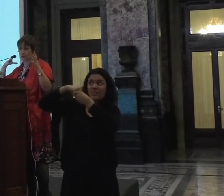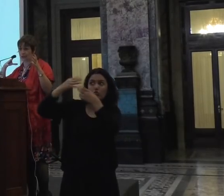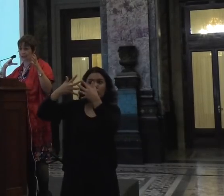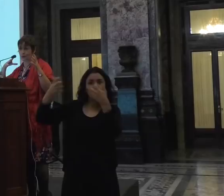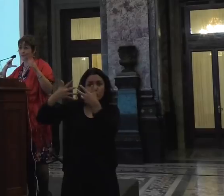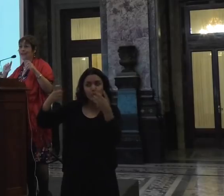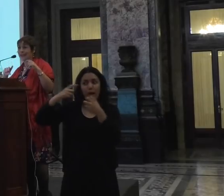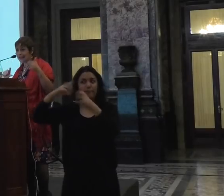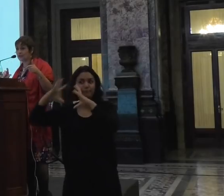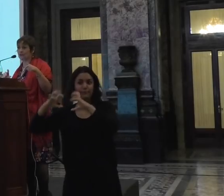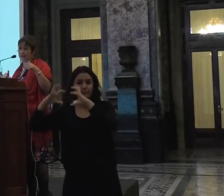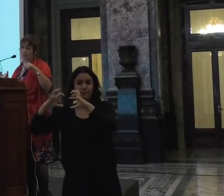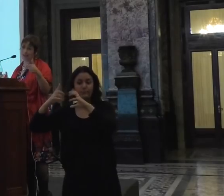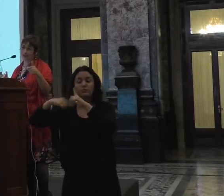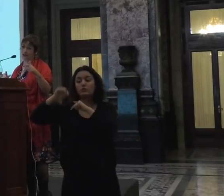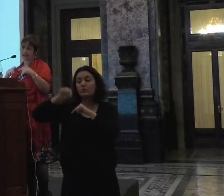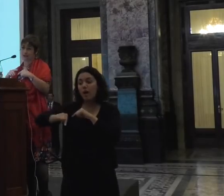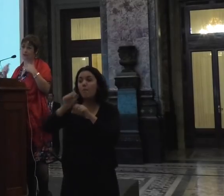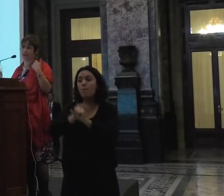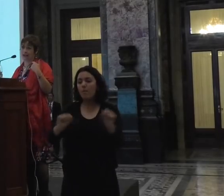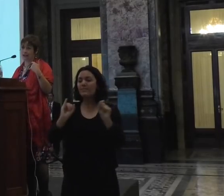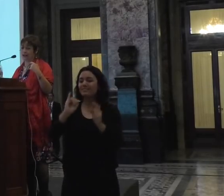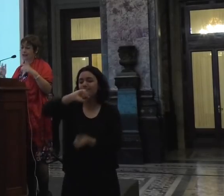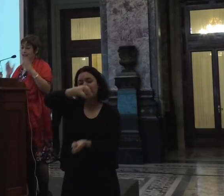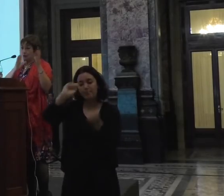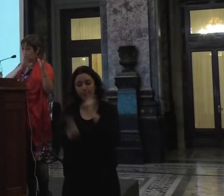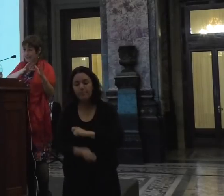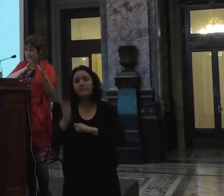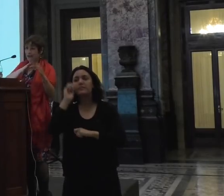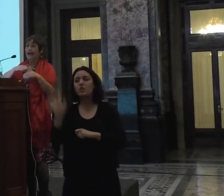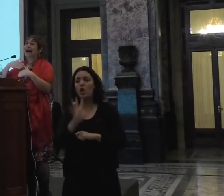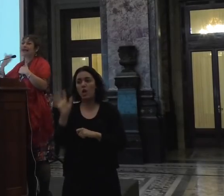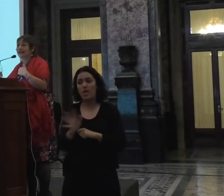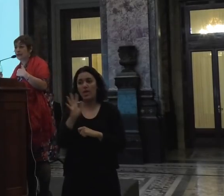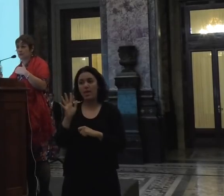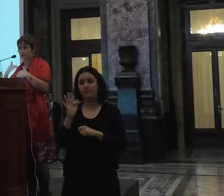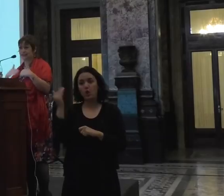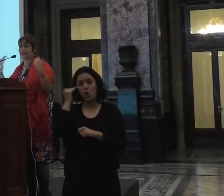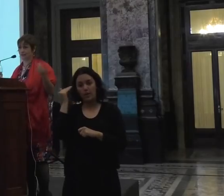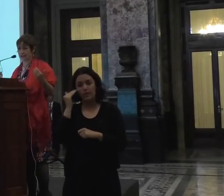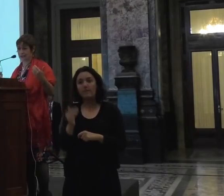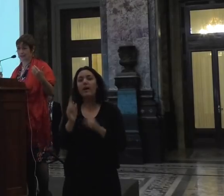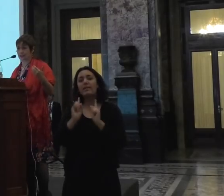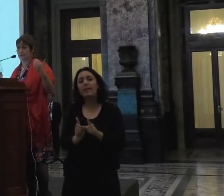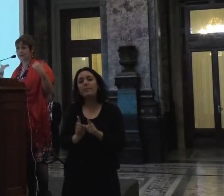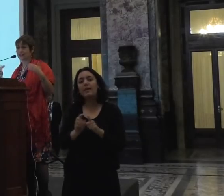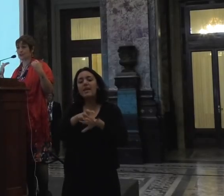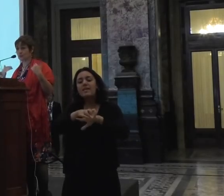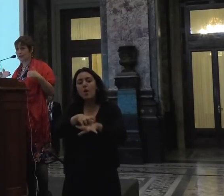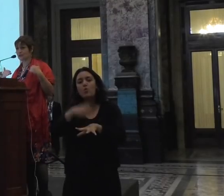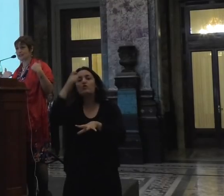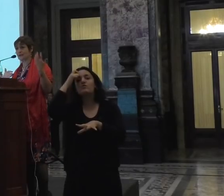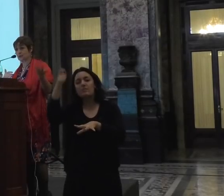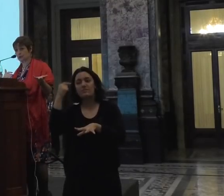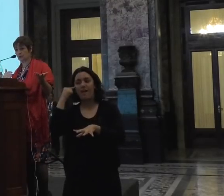en nuestro cerebro. Eso fue el gran paso de la psicología cognitiva a la neurociencia cognitiva, ver si